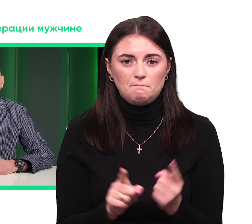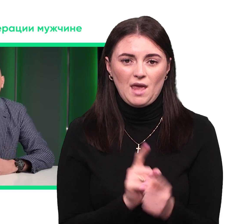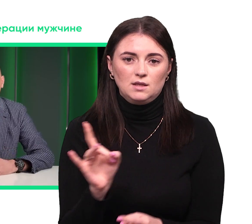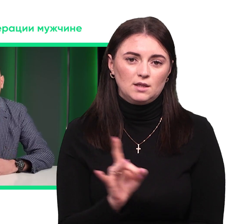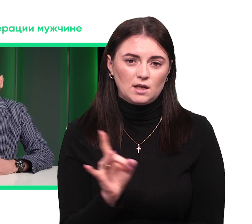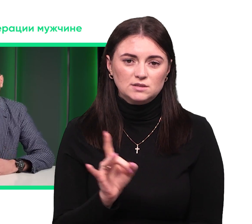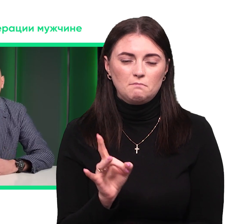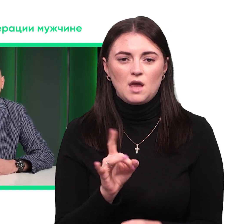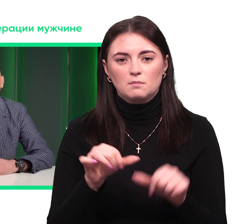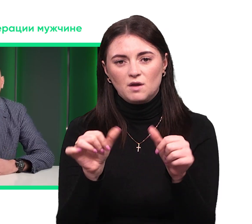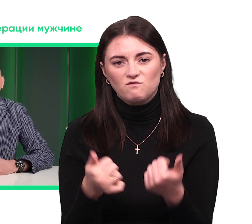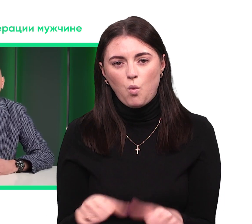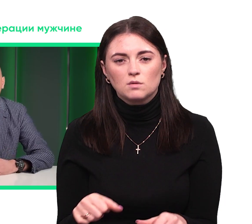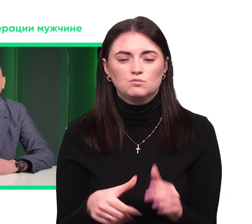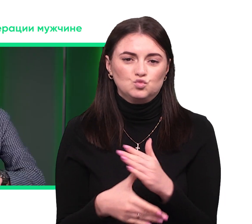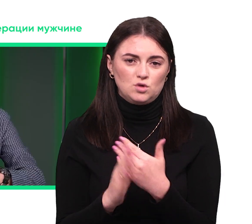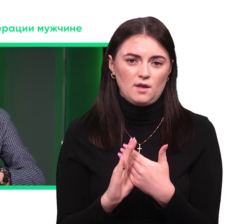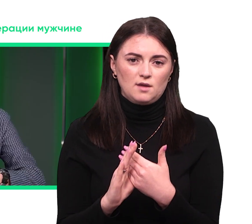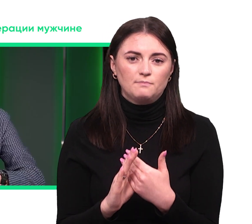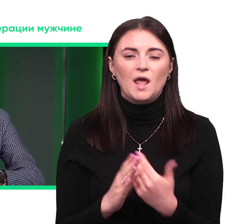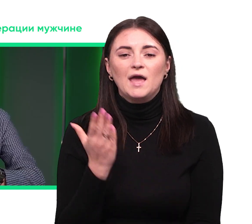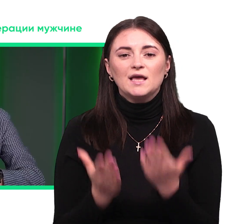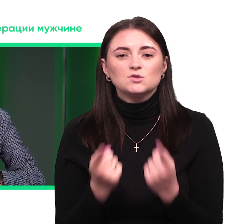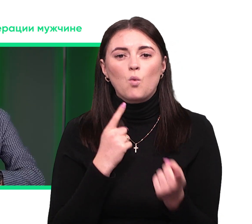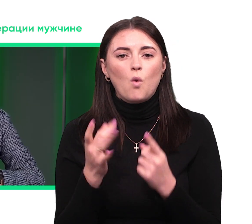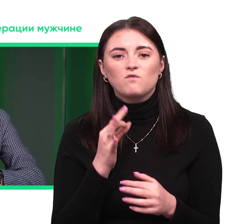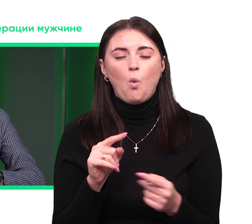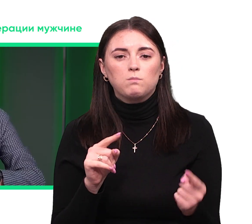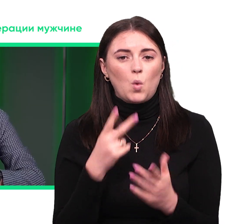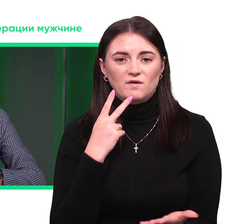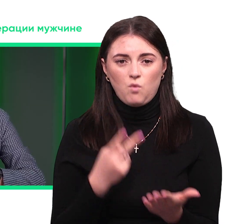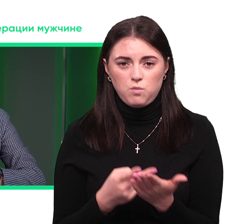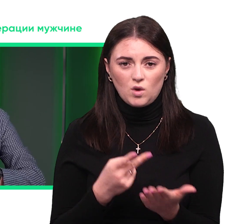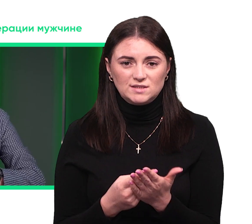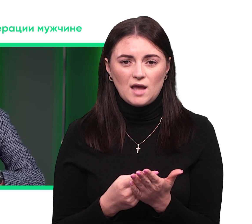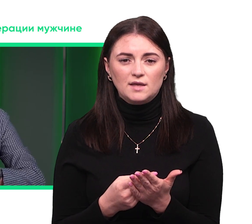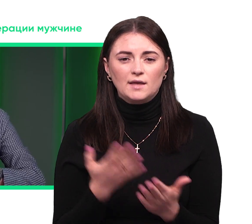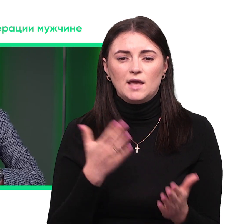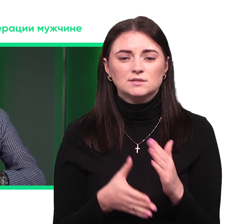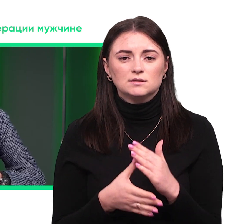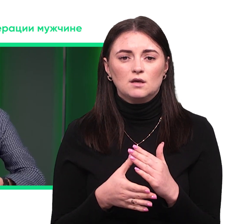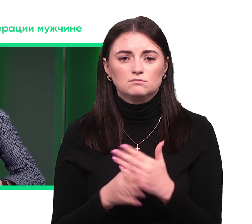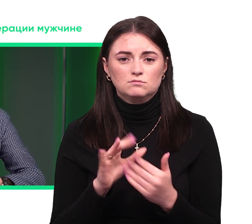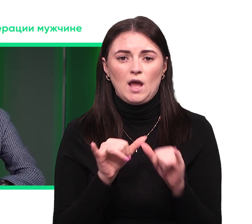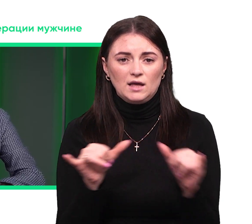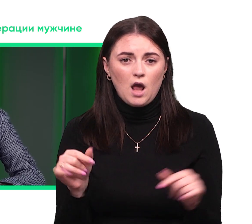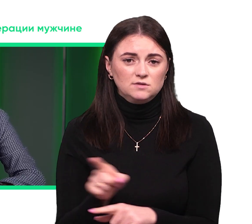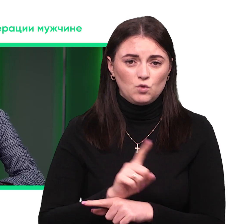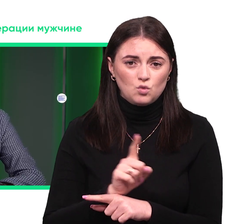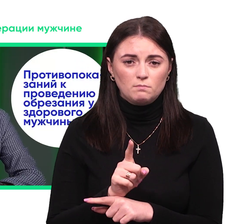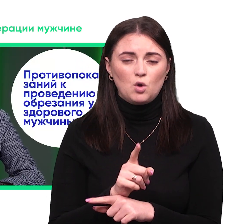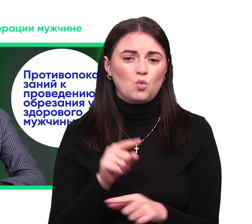размеры, форму полового члена. Если говорить о противопоказаниях, если половые органы мужчины развиты нормально,